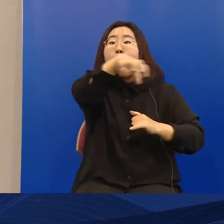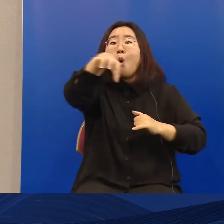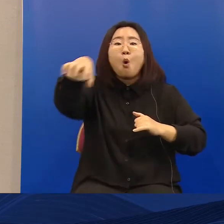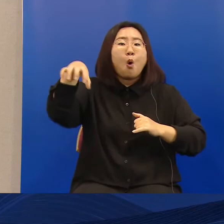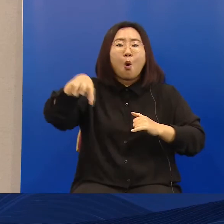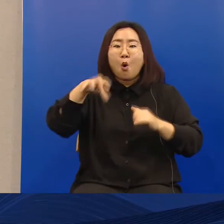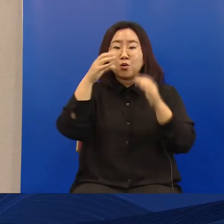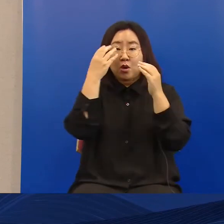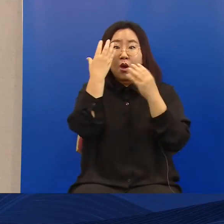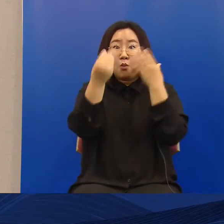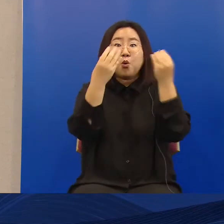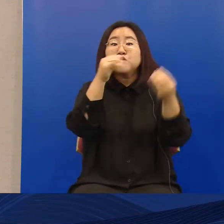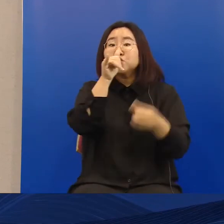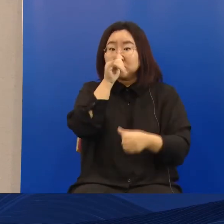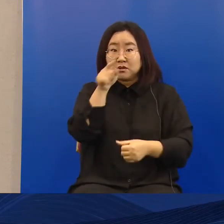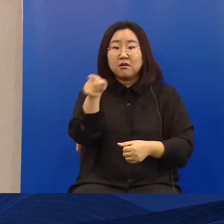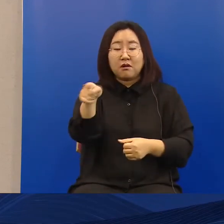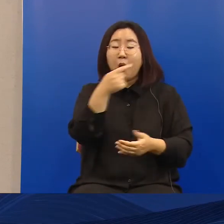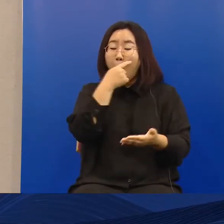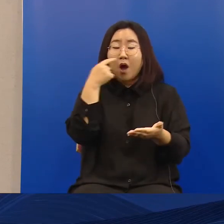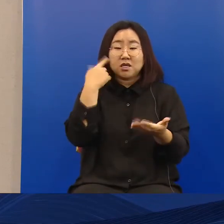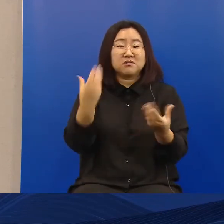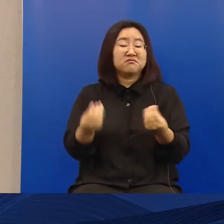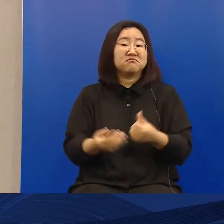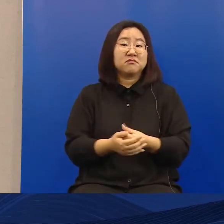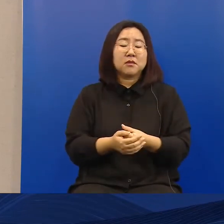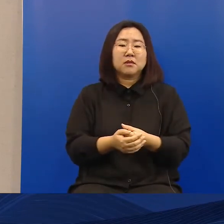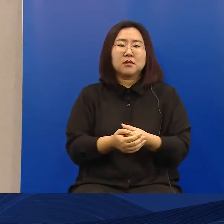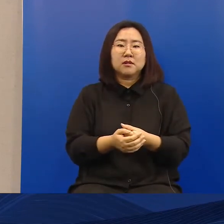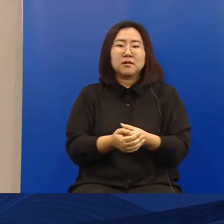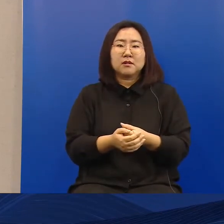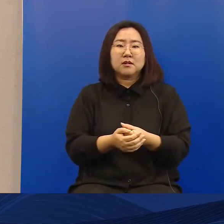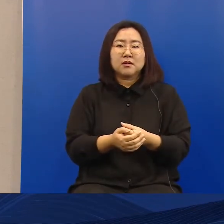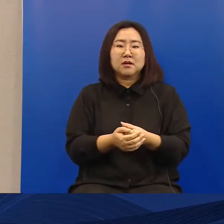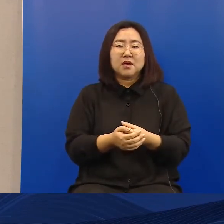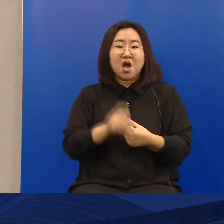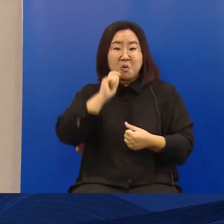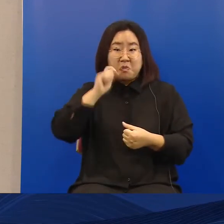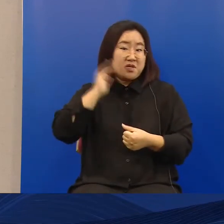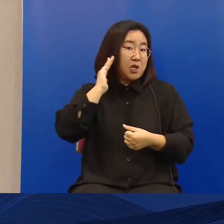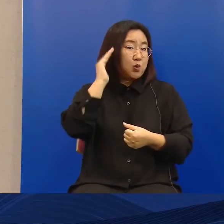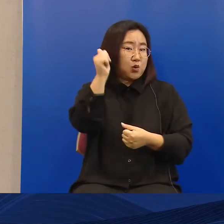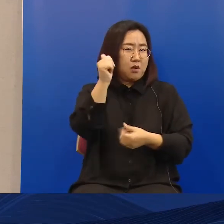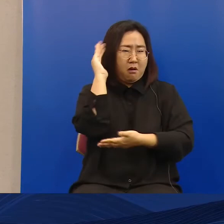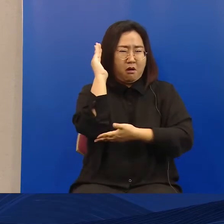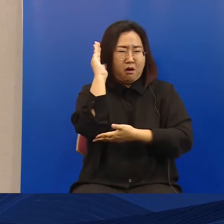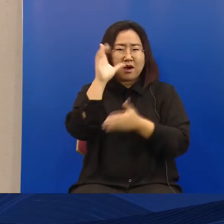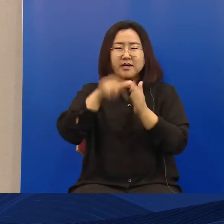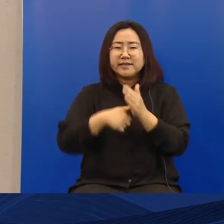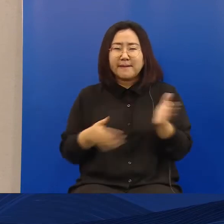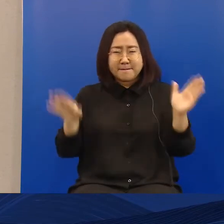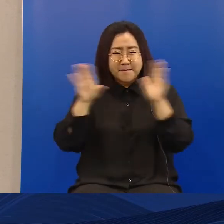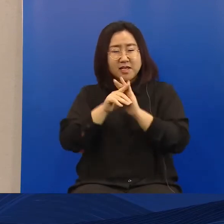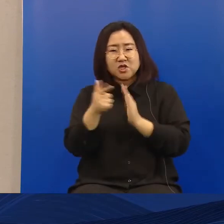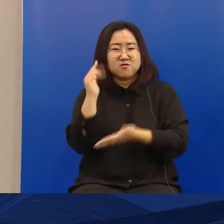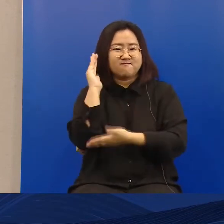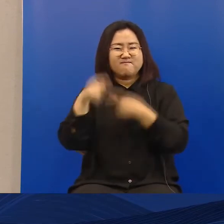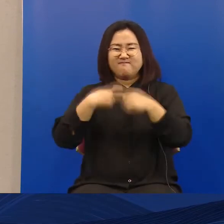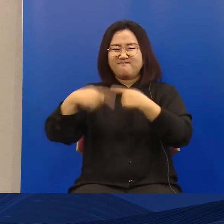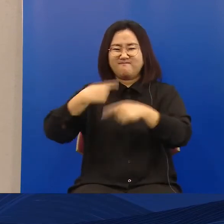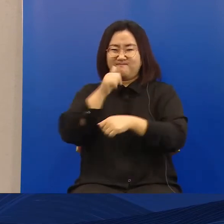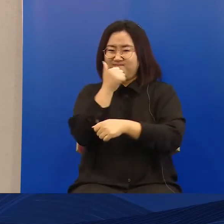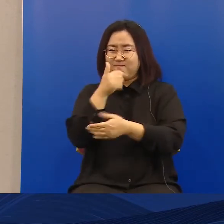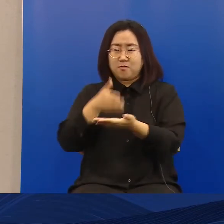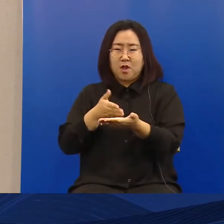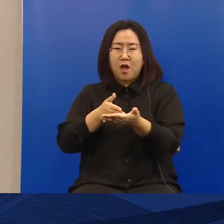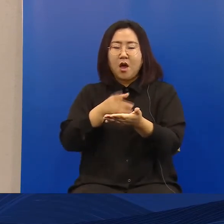어디서든 볼 수 있다라는 거를 확인을 하셨습니다. 뭐 젤렌스키 대통령이 국민 연설할 때 매일 저녁 수어 통역사가 있습니다. 주요